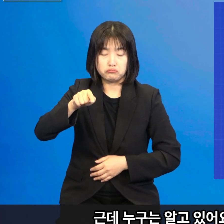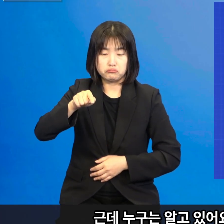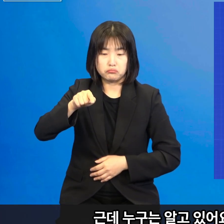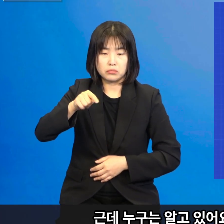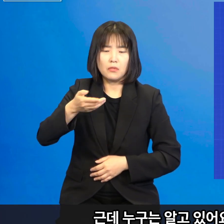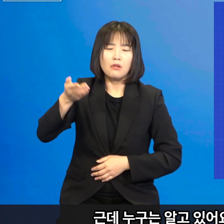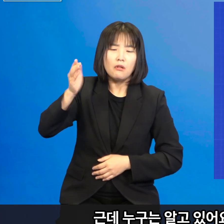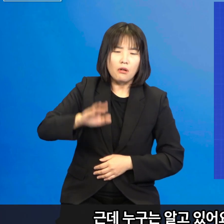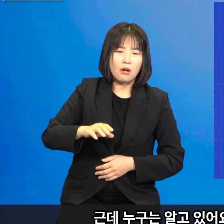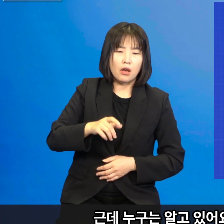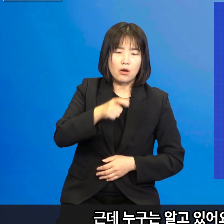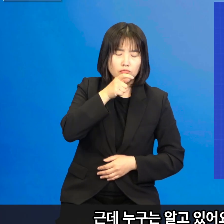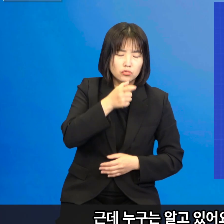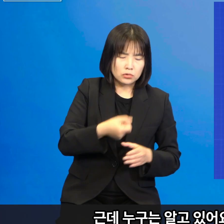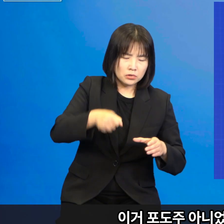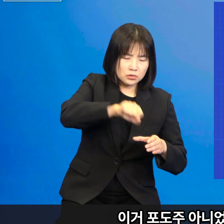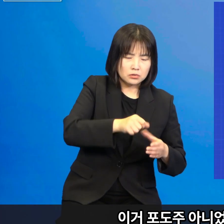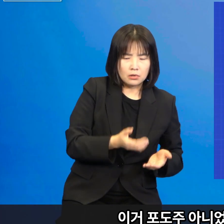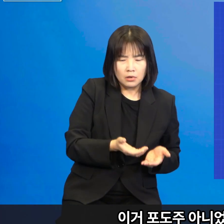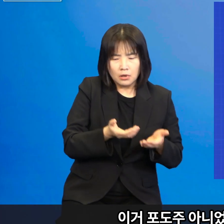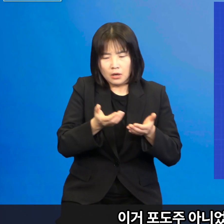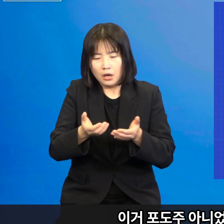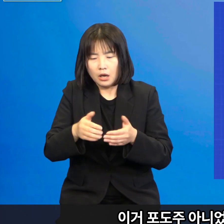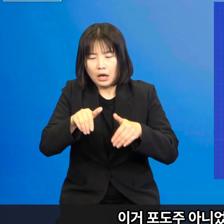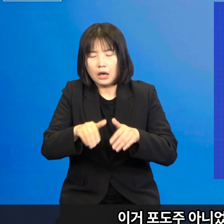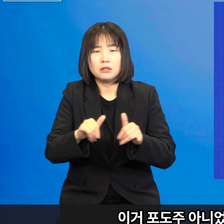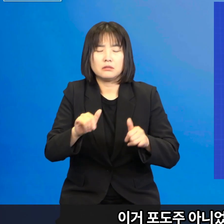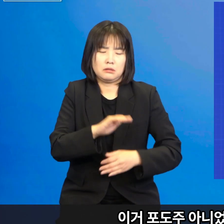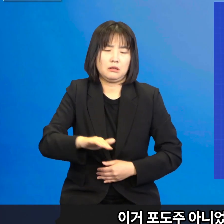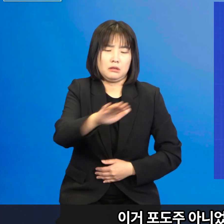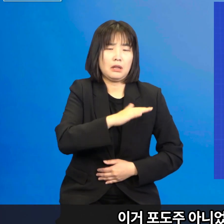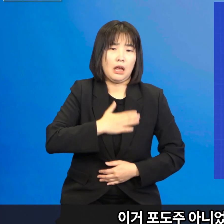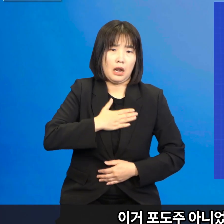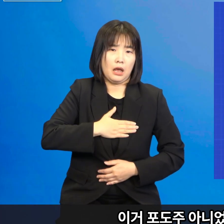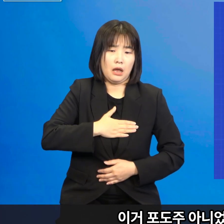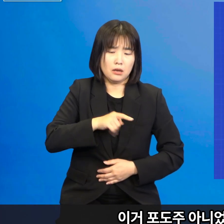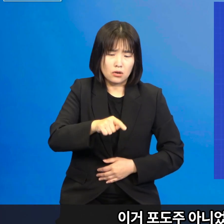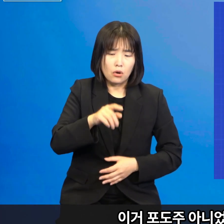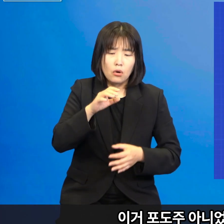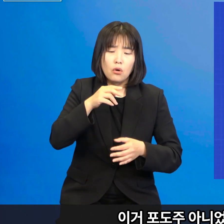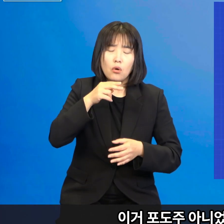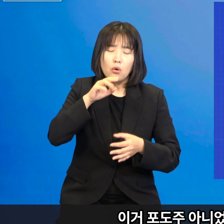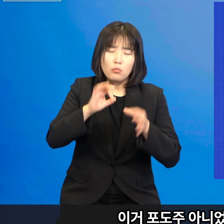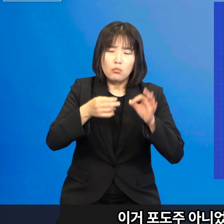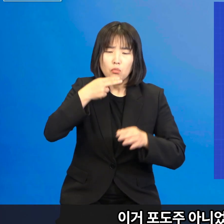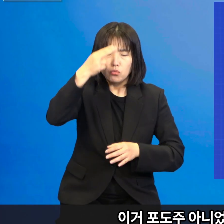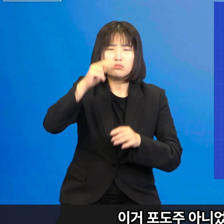물 떠온 하인들은 알죠. 이거 포도주 아니었어요. 물이었어요, 물.